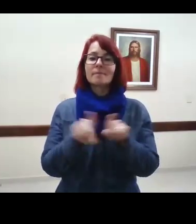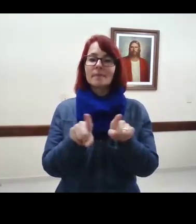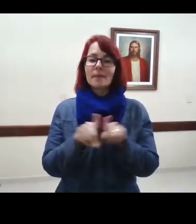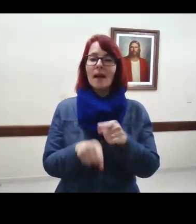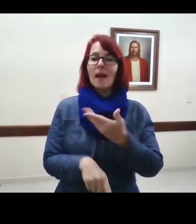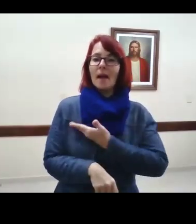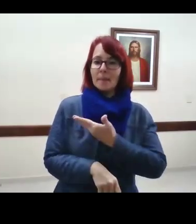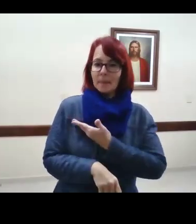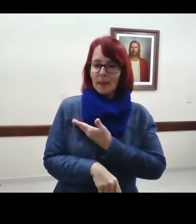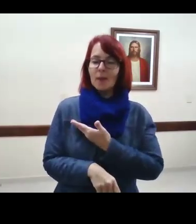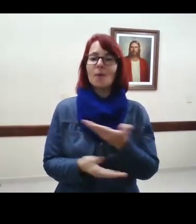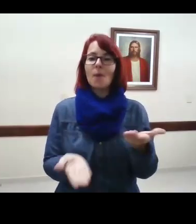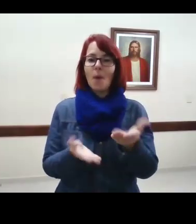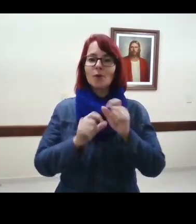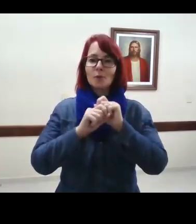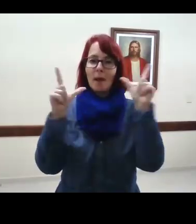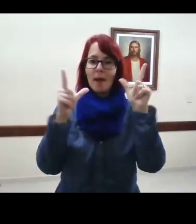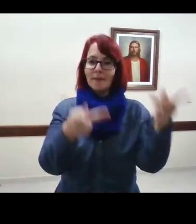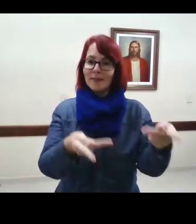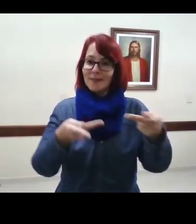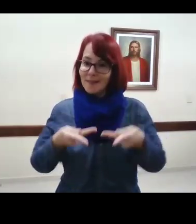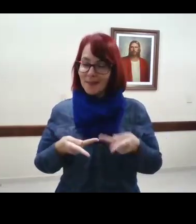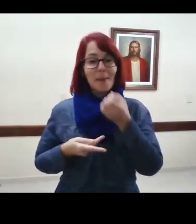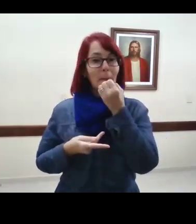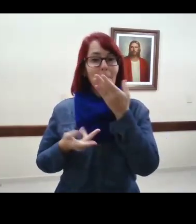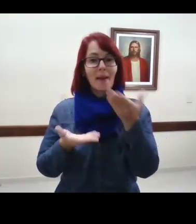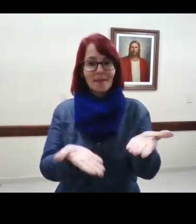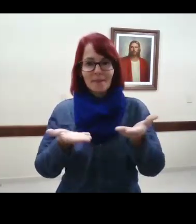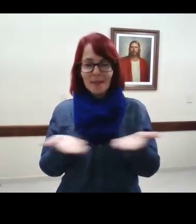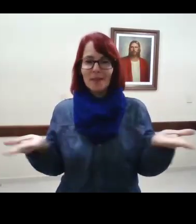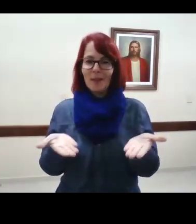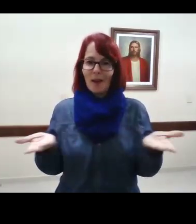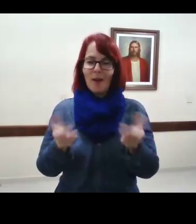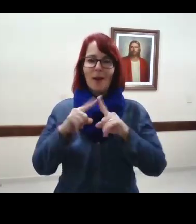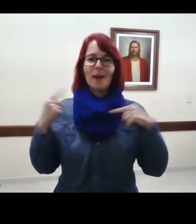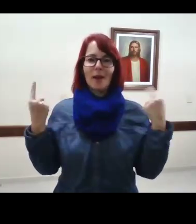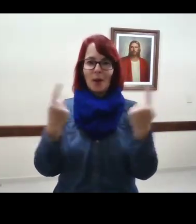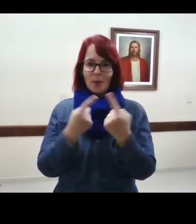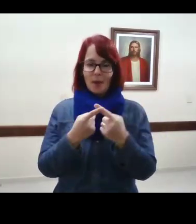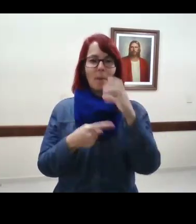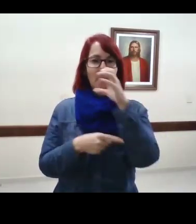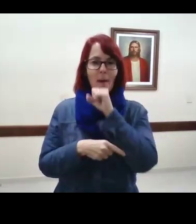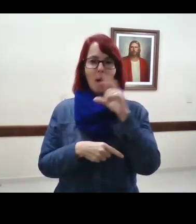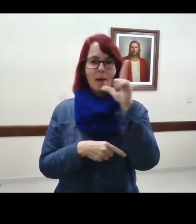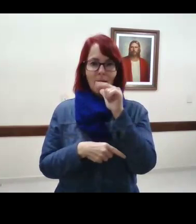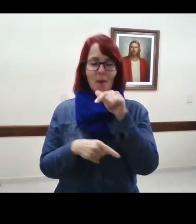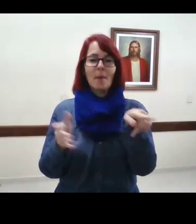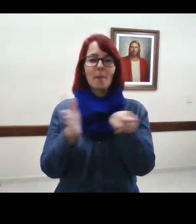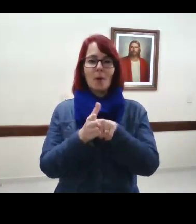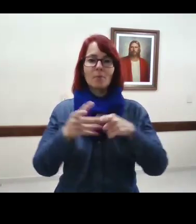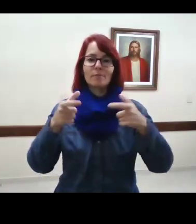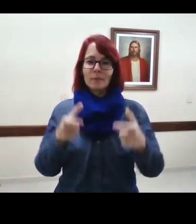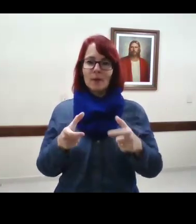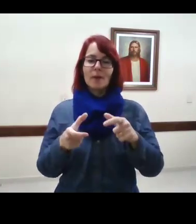visitam nesta manhã. Nós gostaríamos de fazer todos bem-vindos a essa reunião sacramental da Ala Vila Sônia.